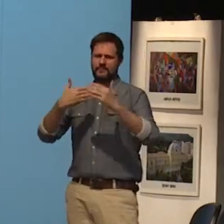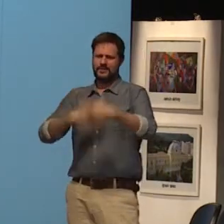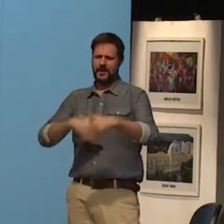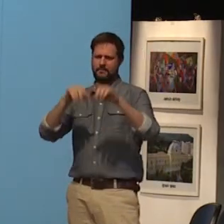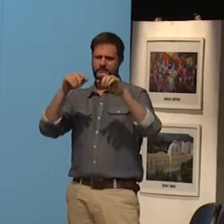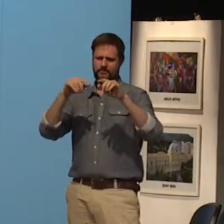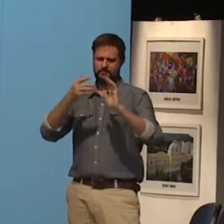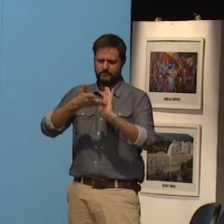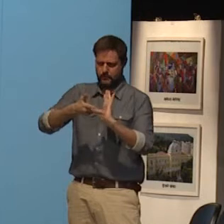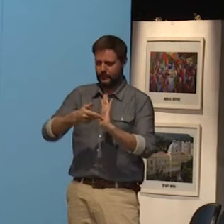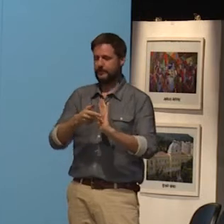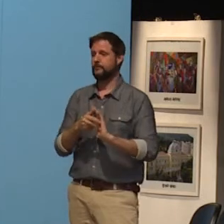do ProLibras. É uma prova, né?